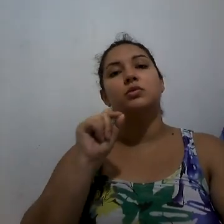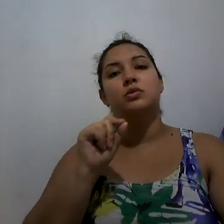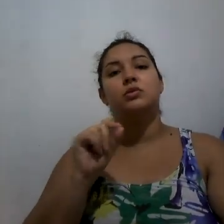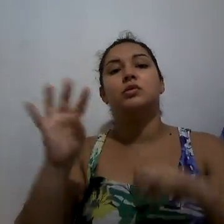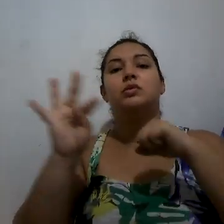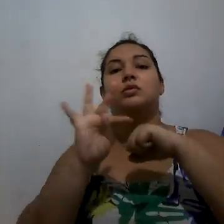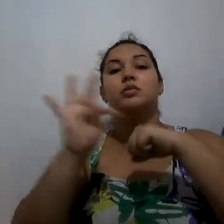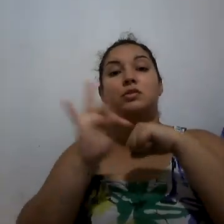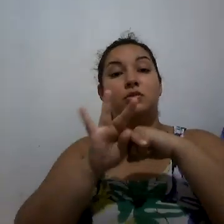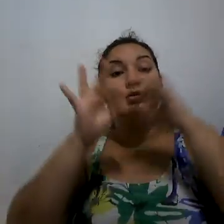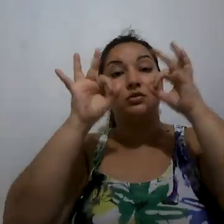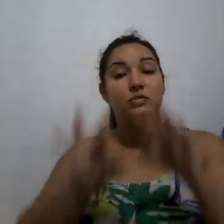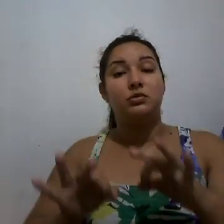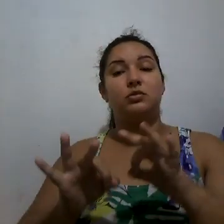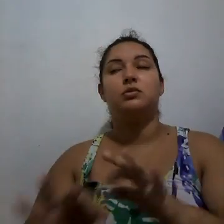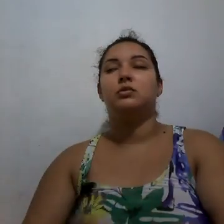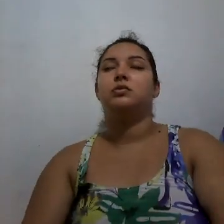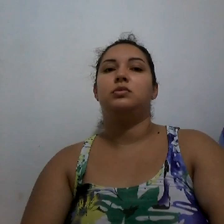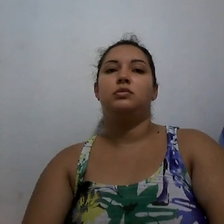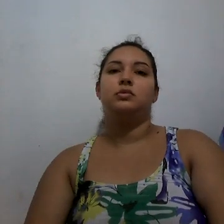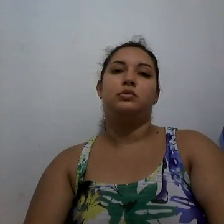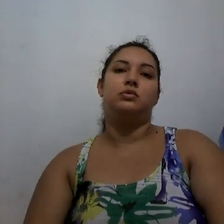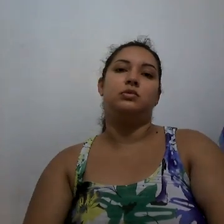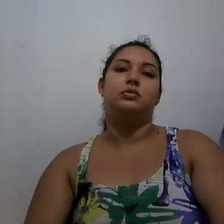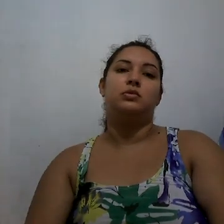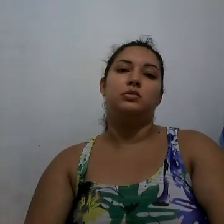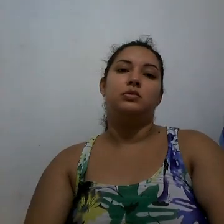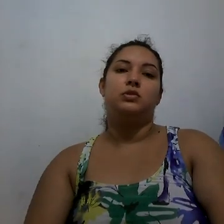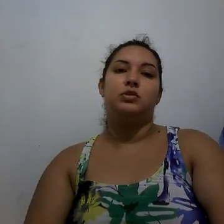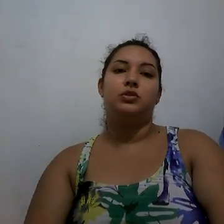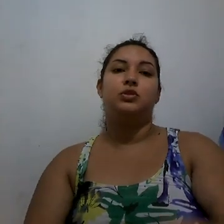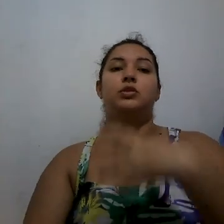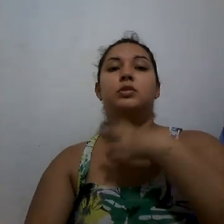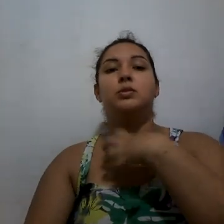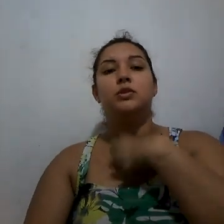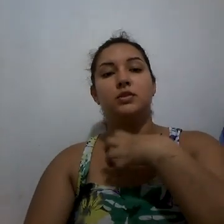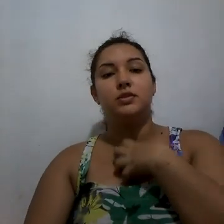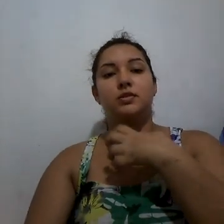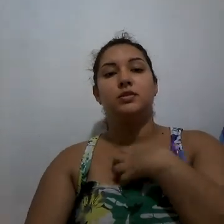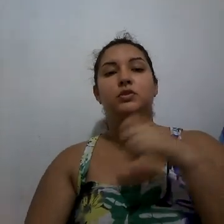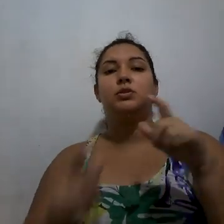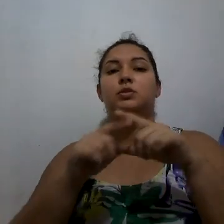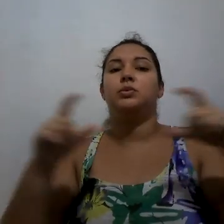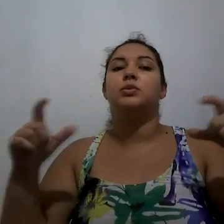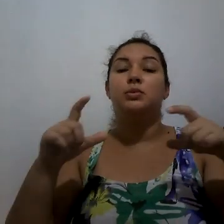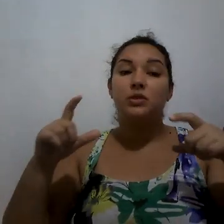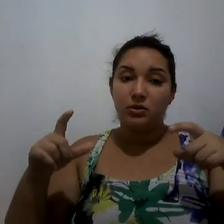não adianta a gente utilizar uma técnica que ela seja mais sensível para o tamanho macro da amostra e utilizar uma